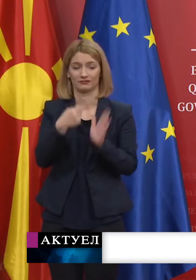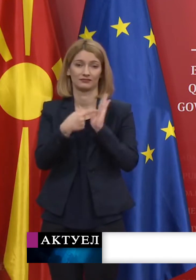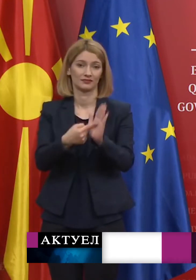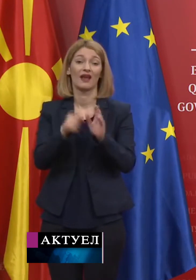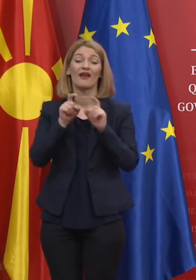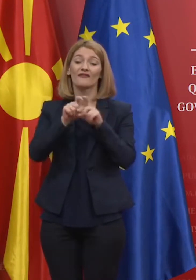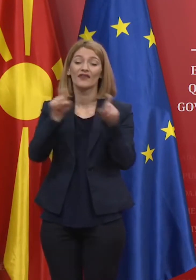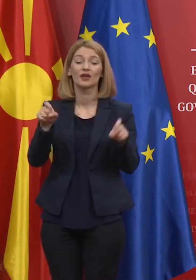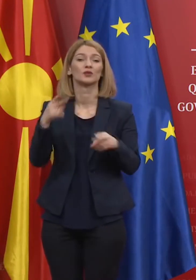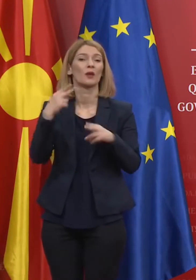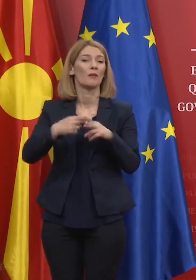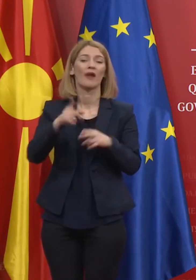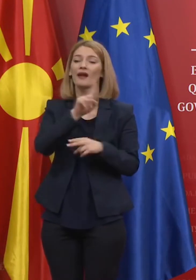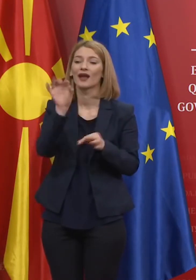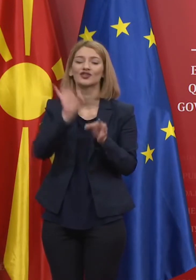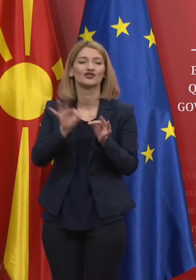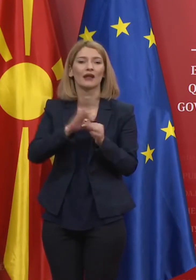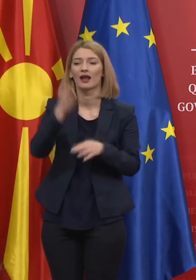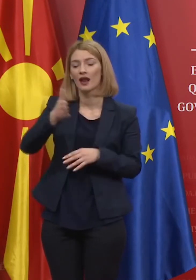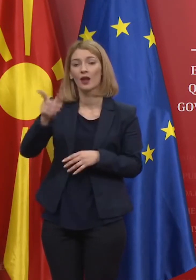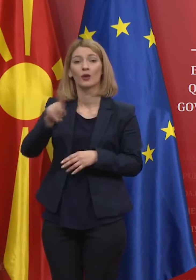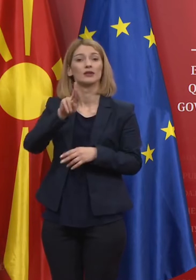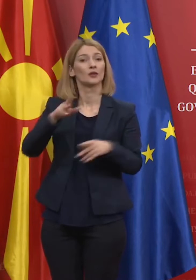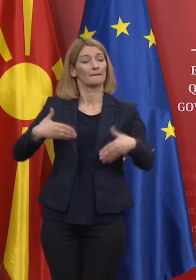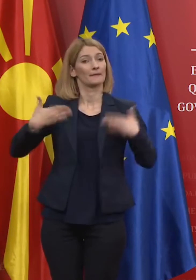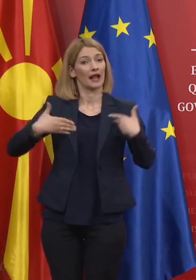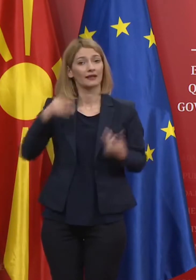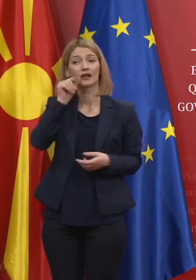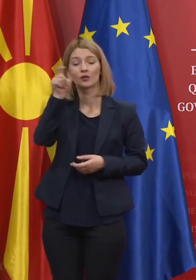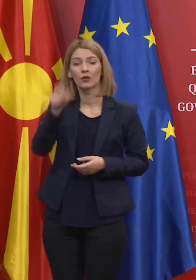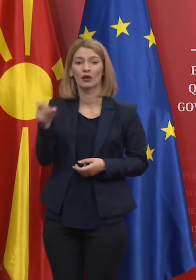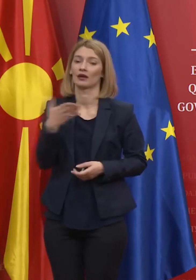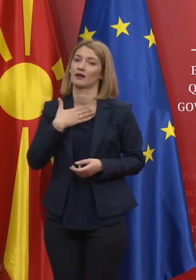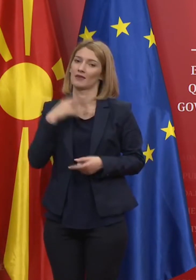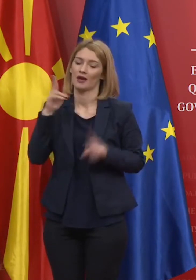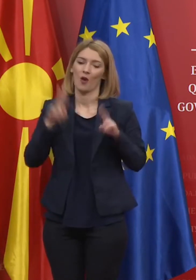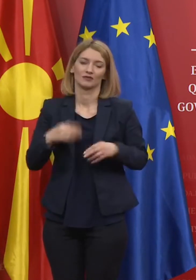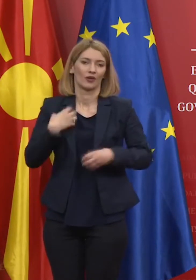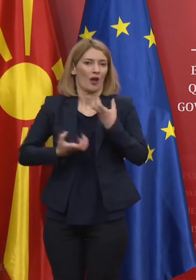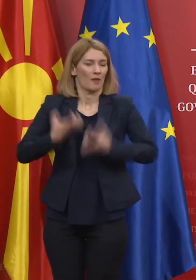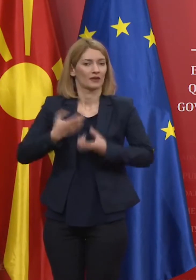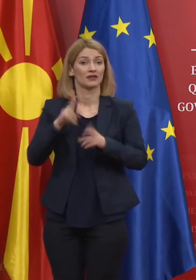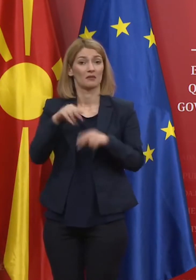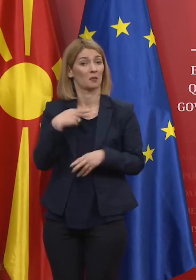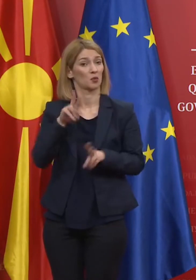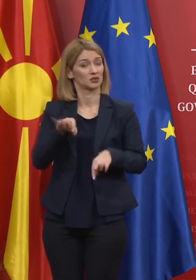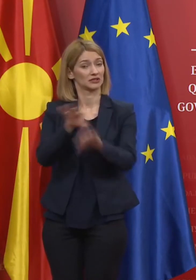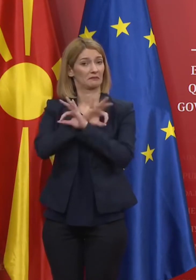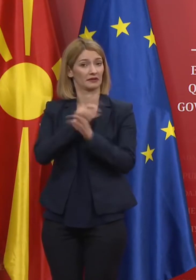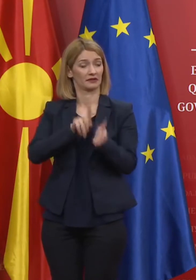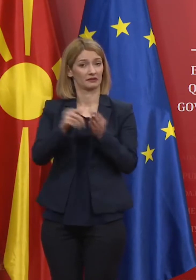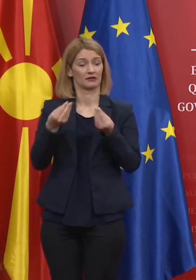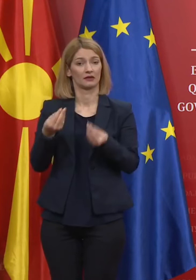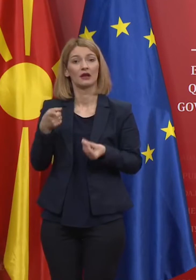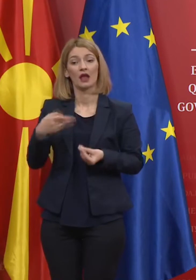и болеста не штедат никој, дека дури и кај млади луѓе има сериозни компликации, па дури и смртен исход. Имавме други